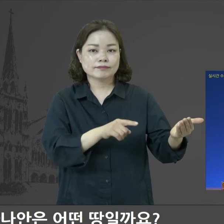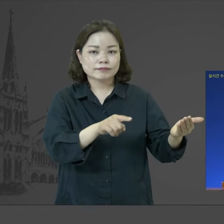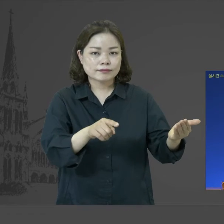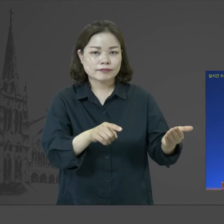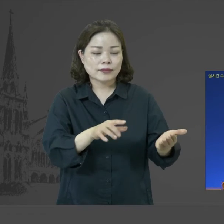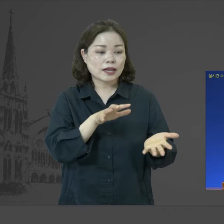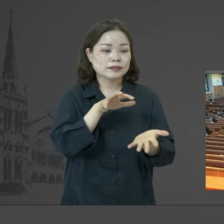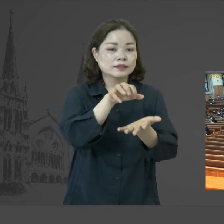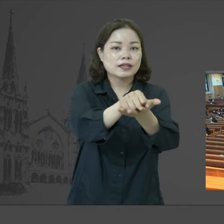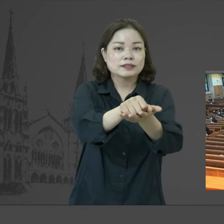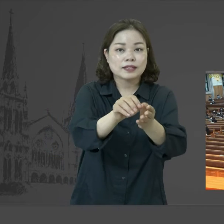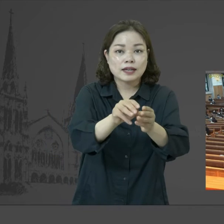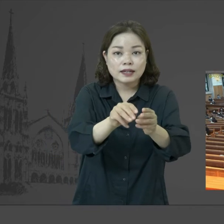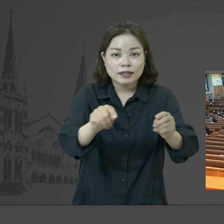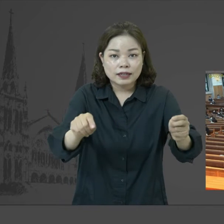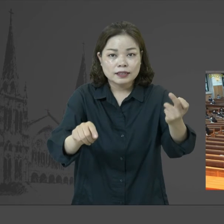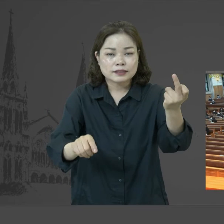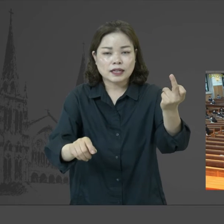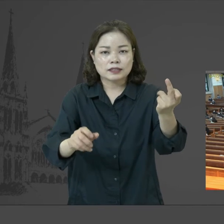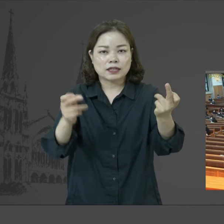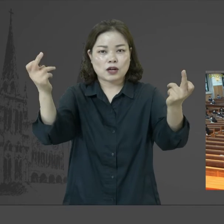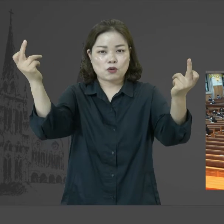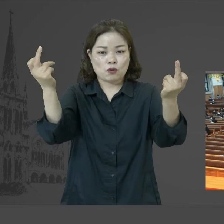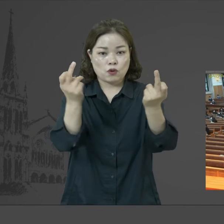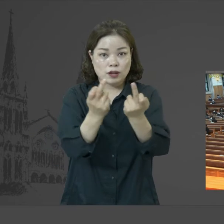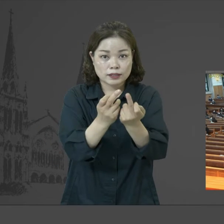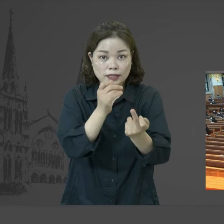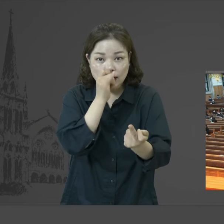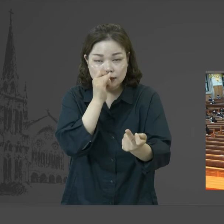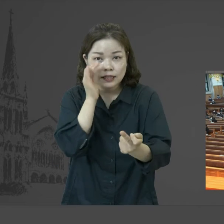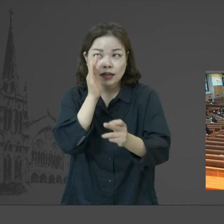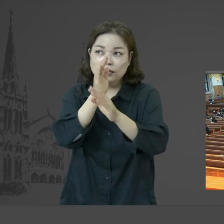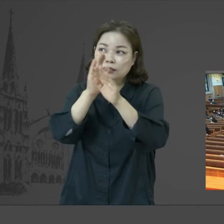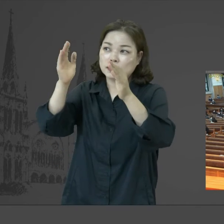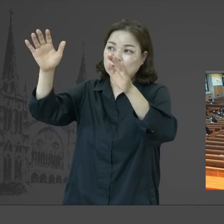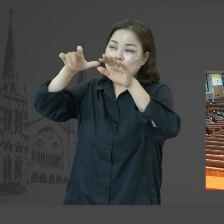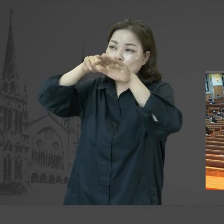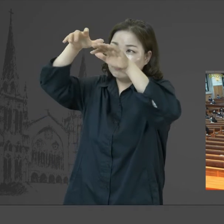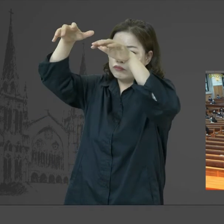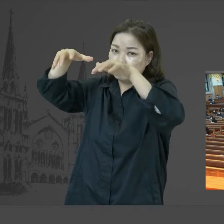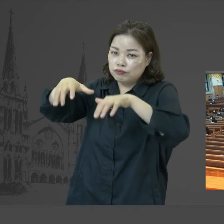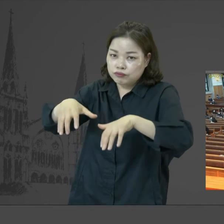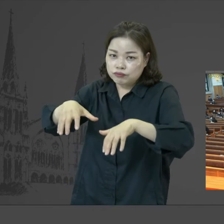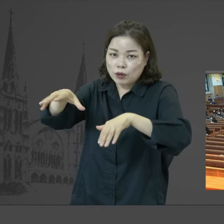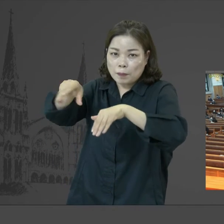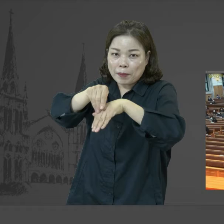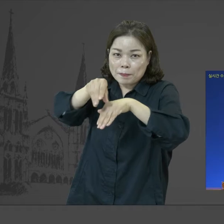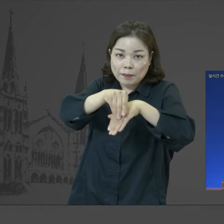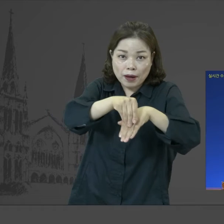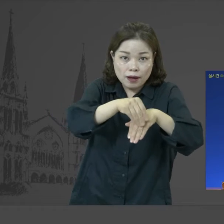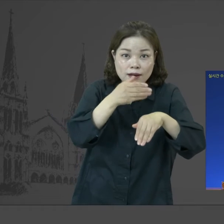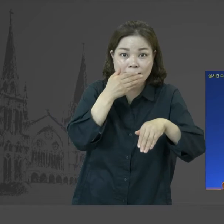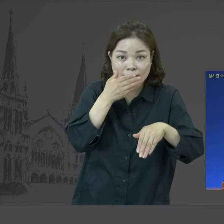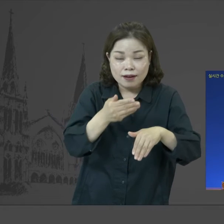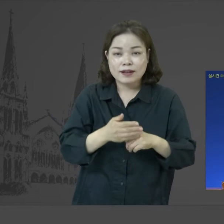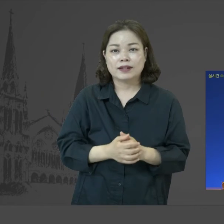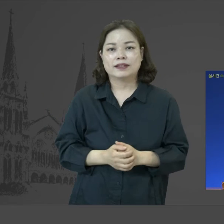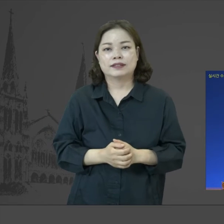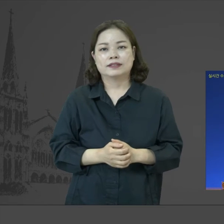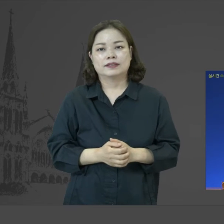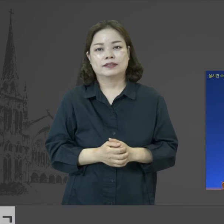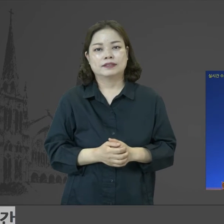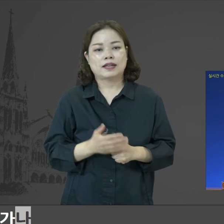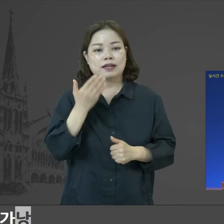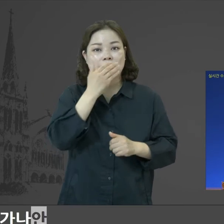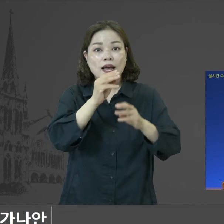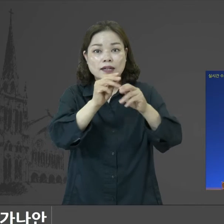건너가서 차지할 땅은 산과 골짜기가 있어서 하늘에서 내리는 비를 흡수하는 땅이요. 가나안